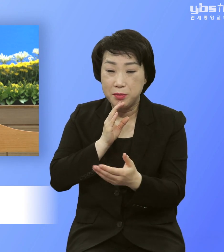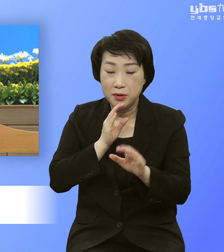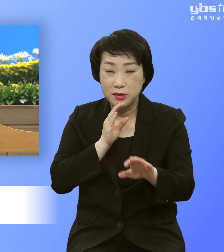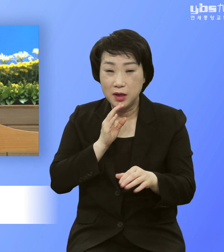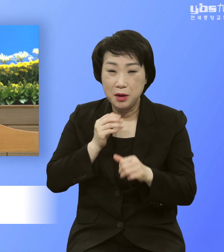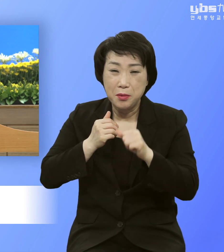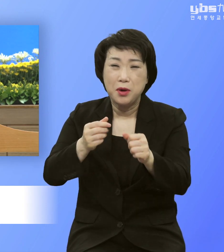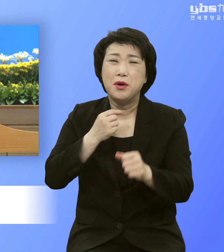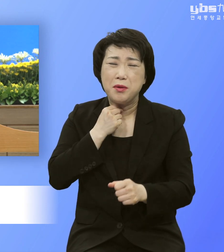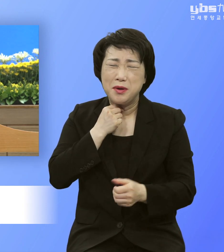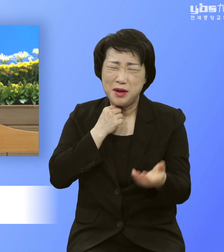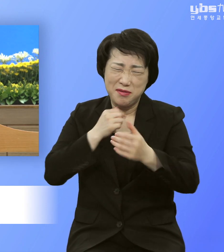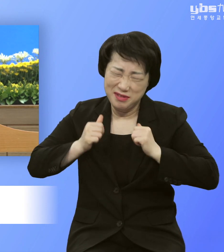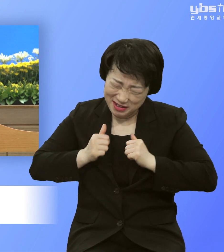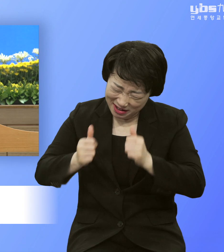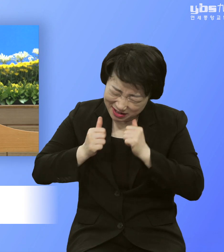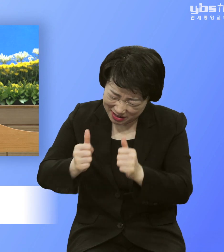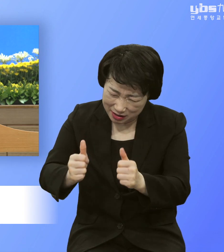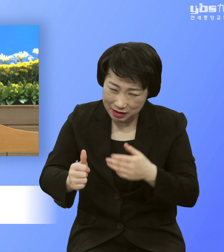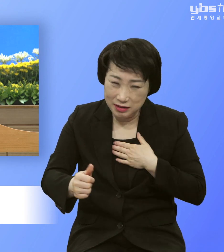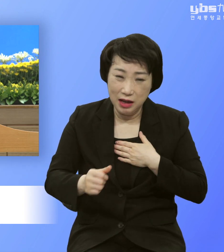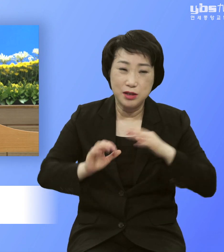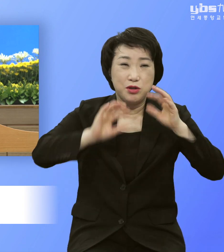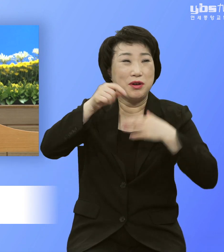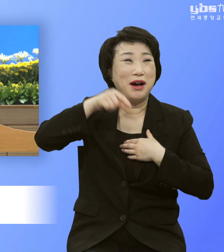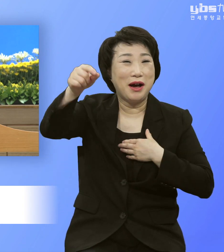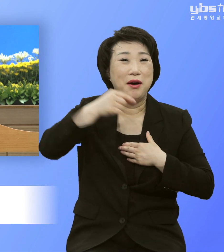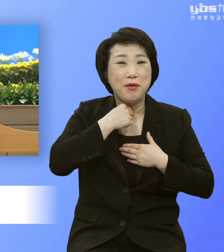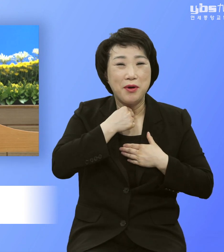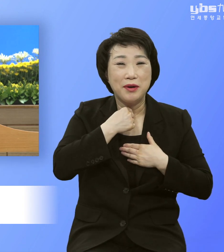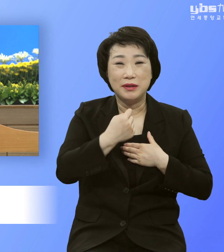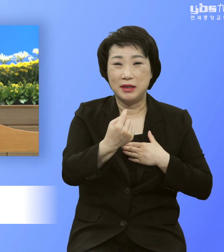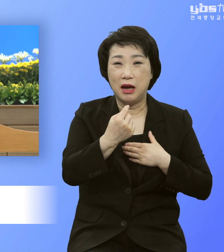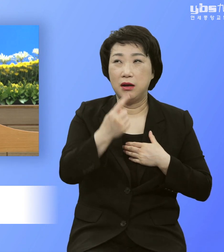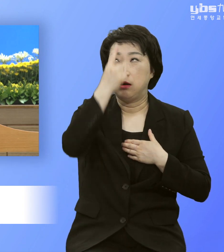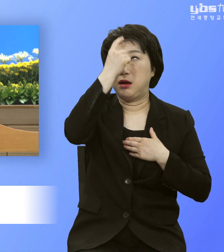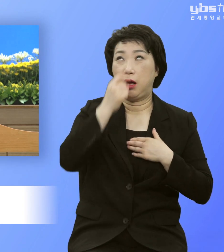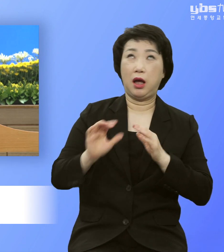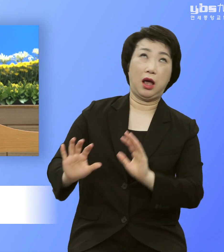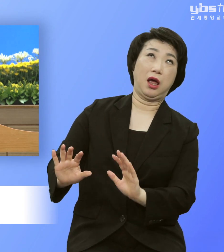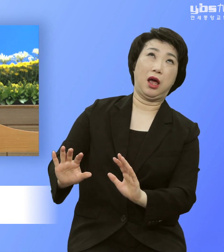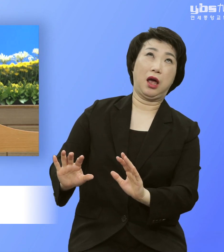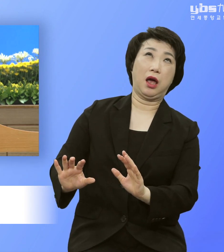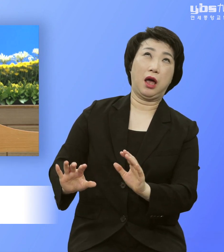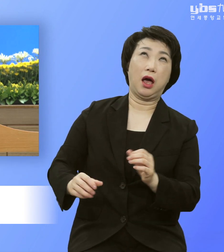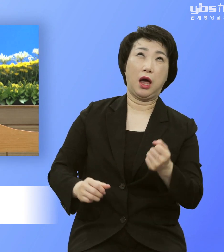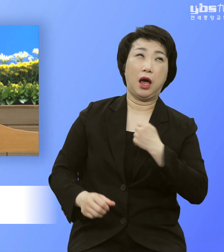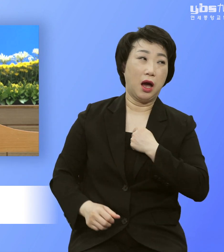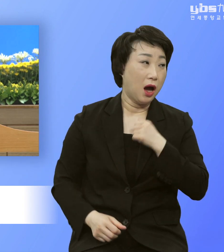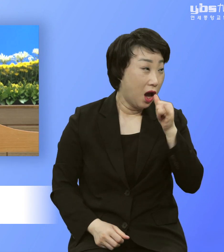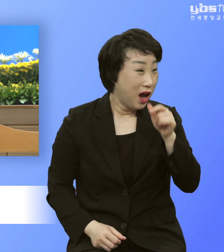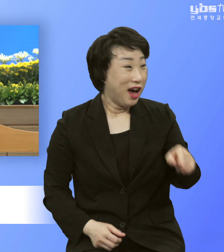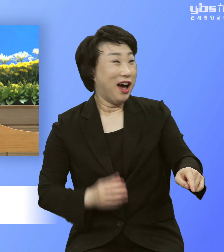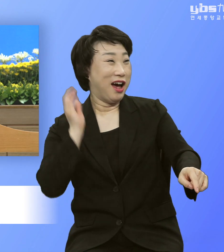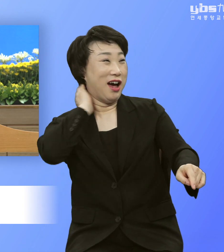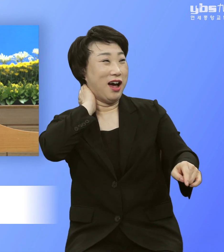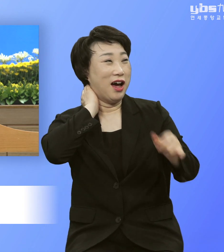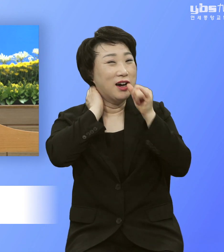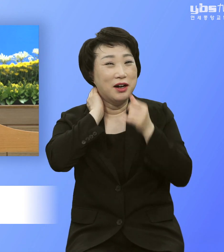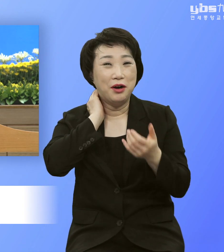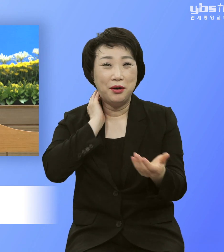하는 사람은 열심인데 가려고 하는 사람은 버티고 앉아서 이거 얼마나 답답한 일이냐 그